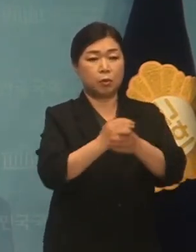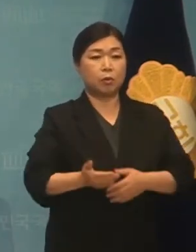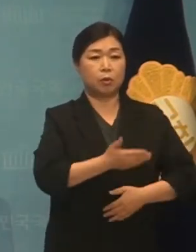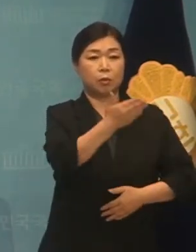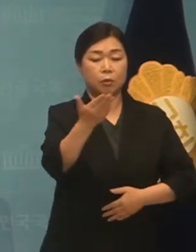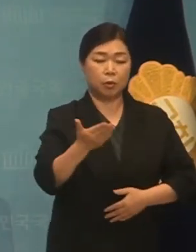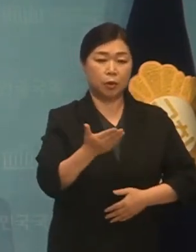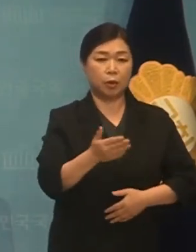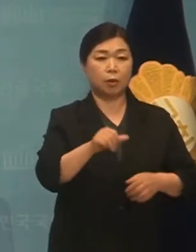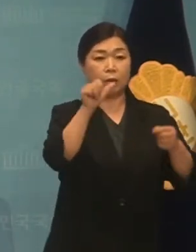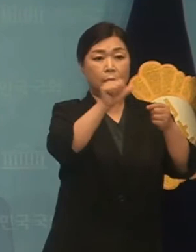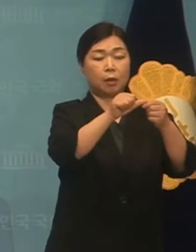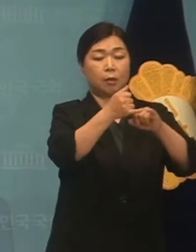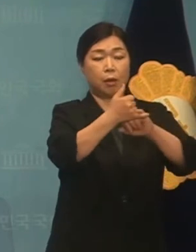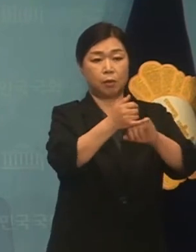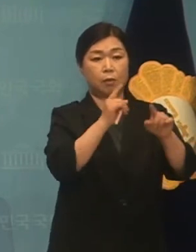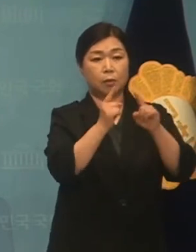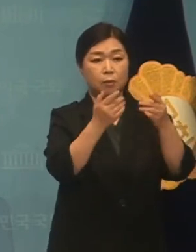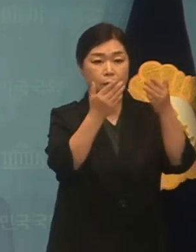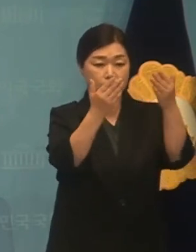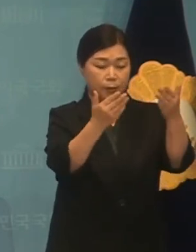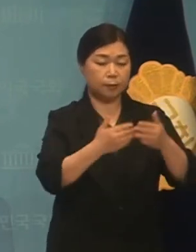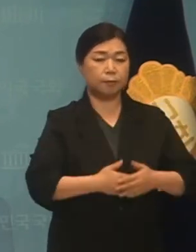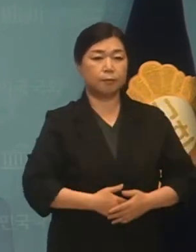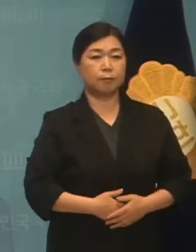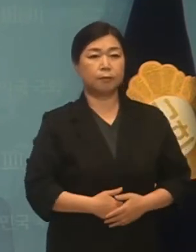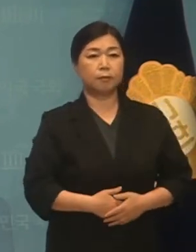여러분께 다섯 가지 약속을 드리겠습니다.